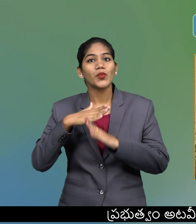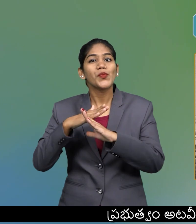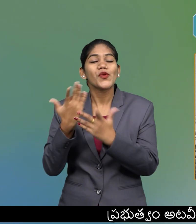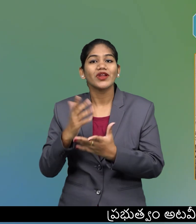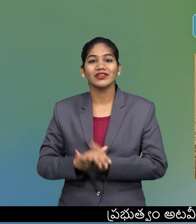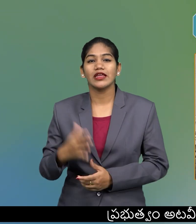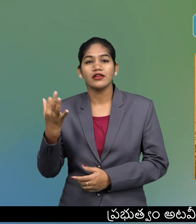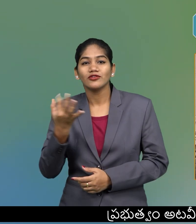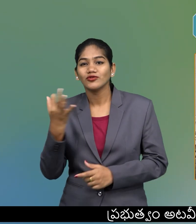శాఖను ఏర్పాటు చేసింది.